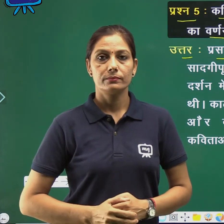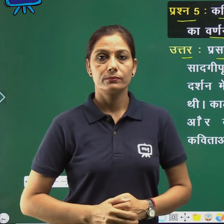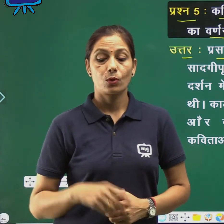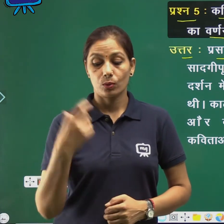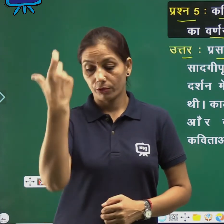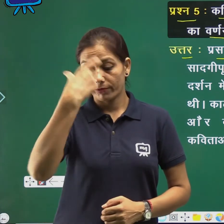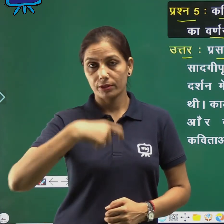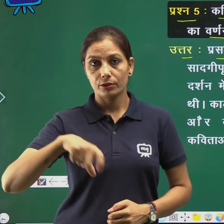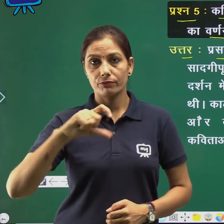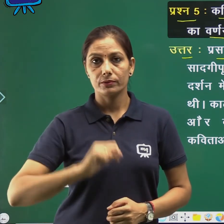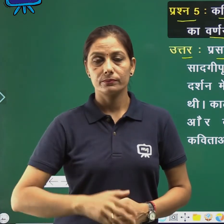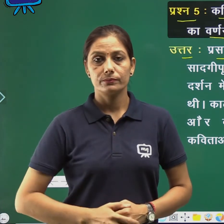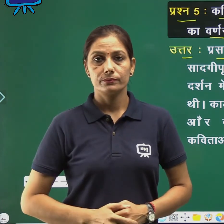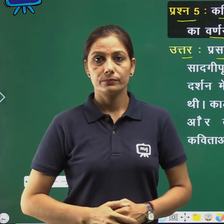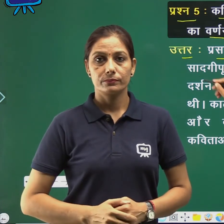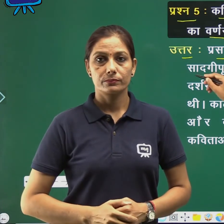व्यक्तित्व